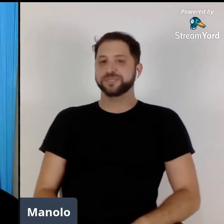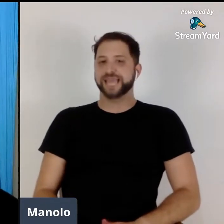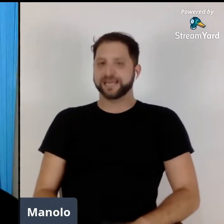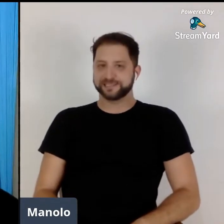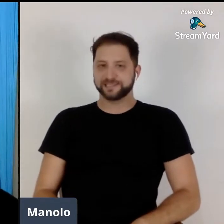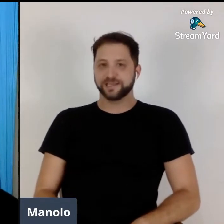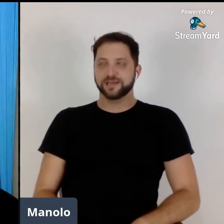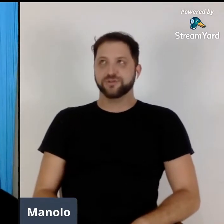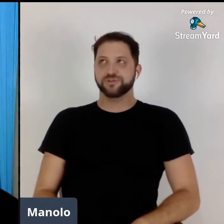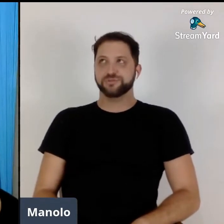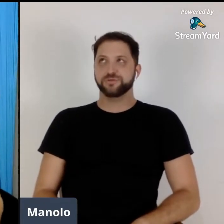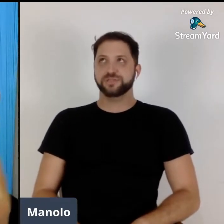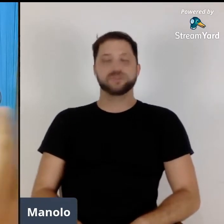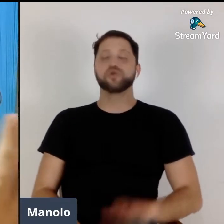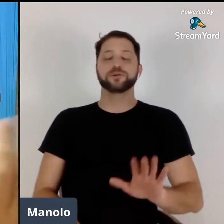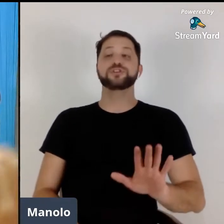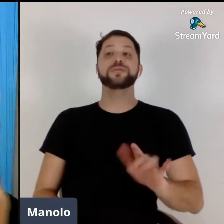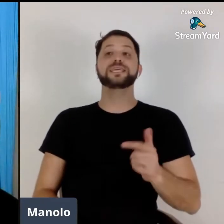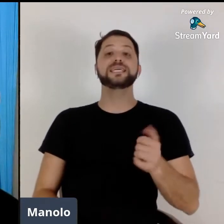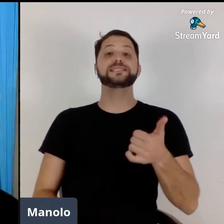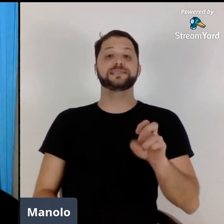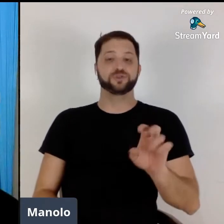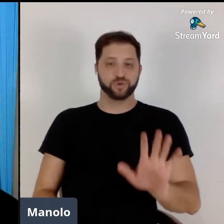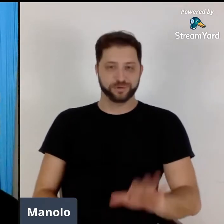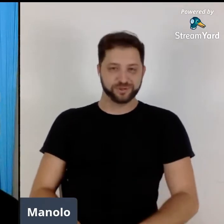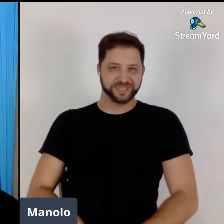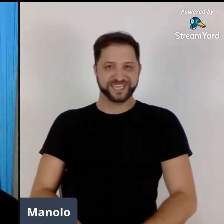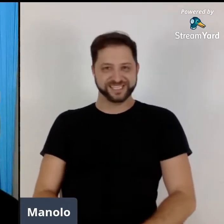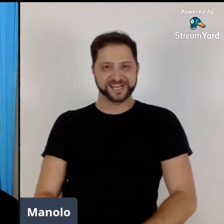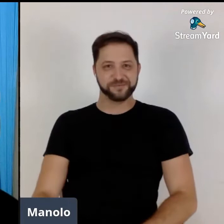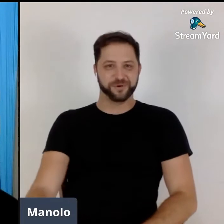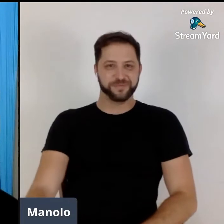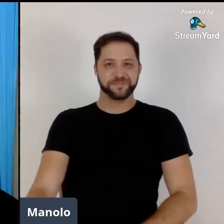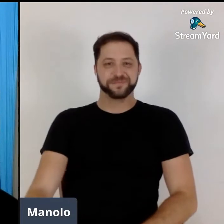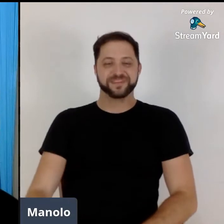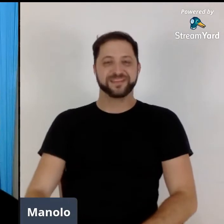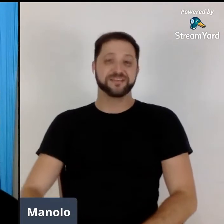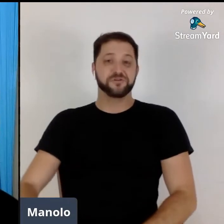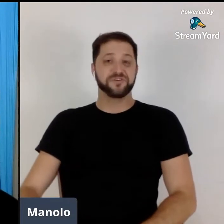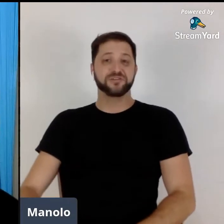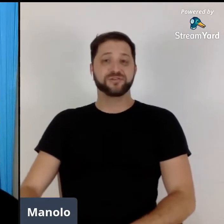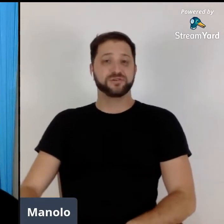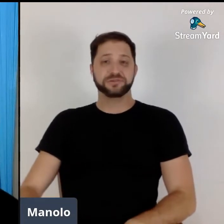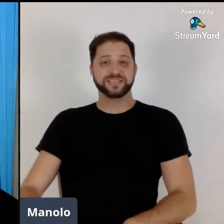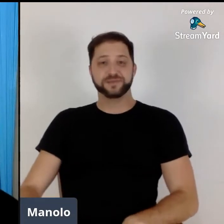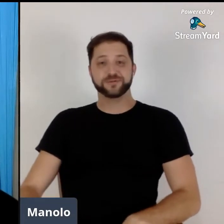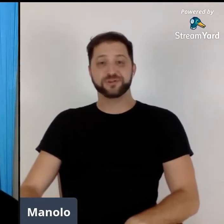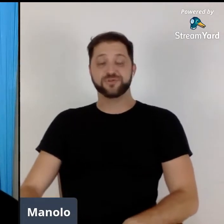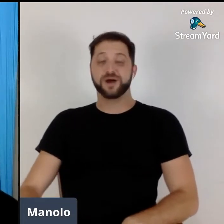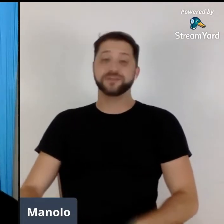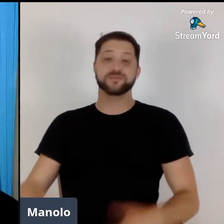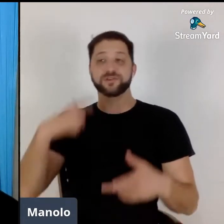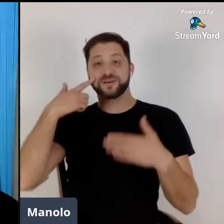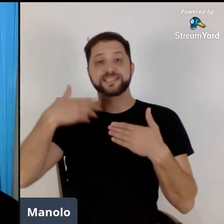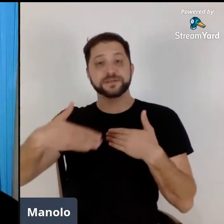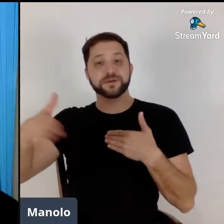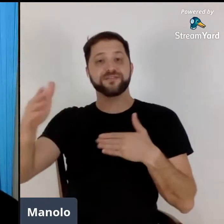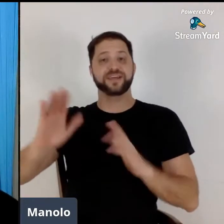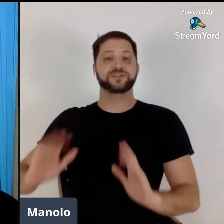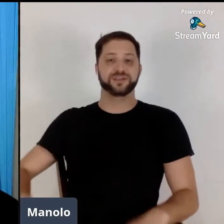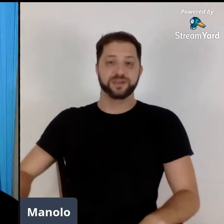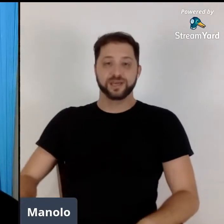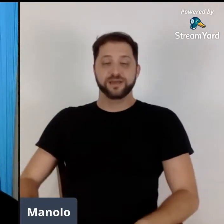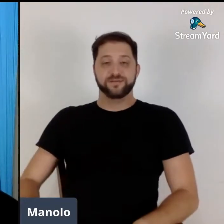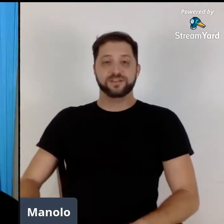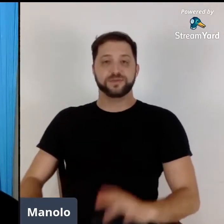acabou em 2010. Que 2000, pena. 2015, desculpa, 2015, acabou. Mas o governo não quis mais continuar, mas vamos ver o que vai ser mais